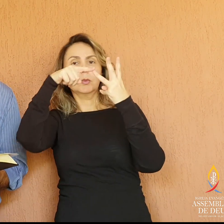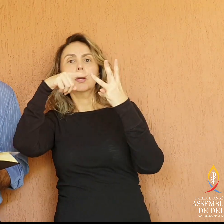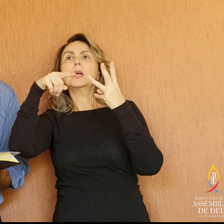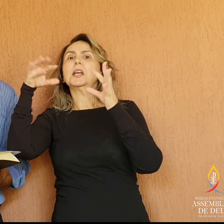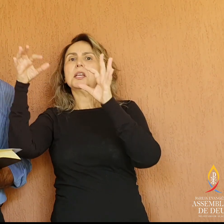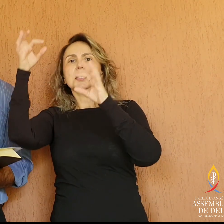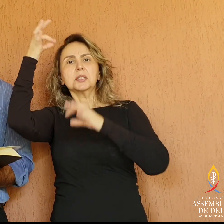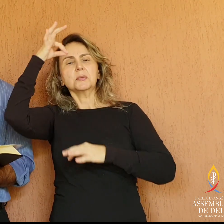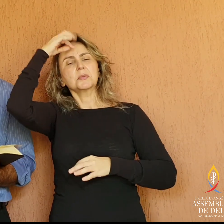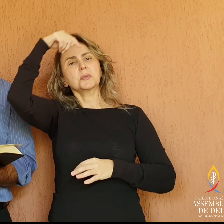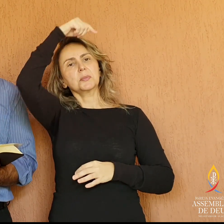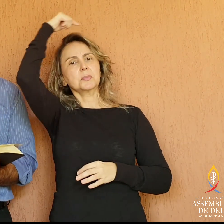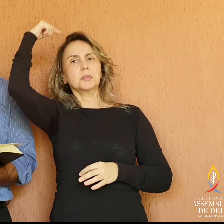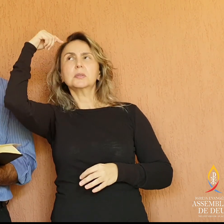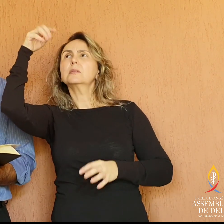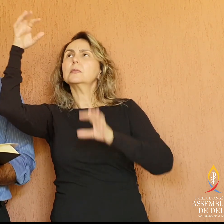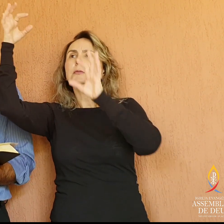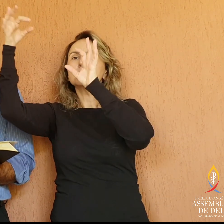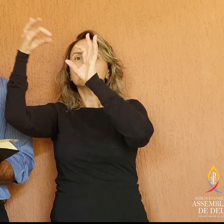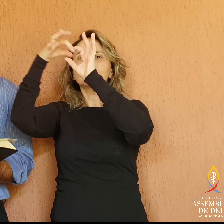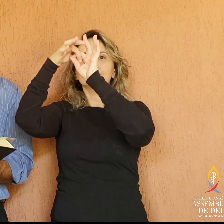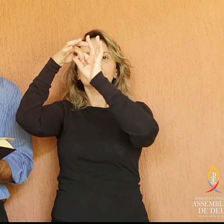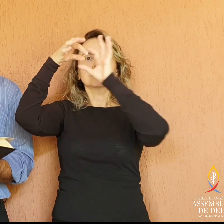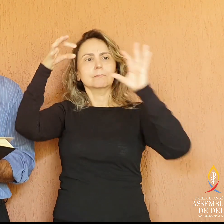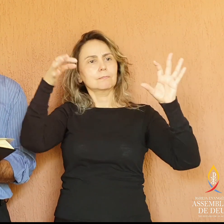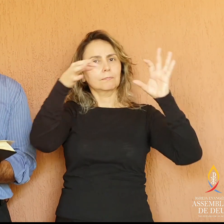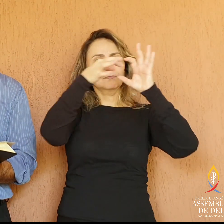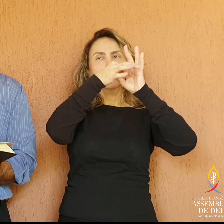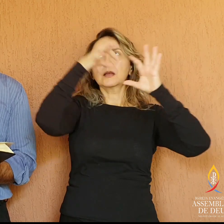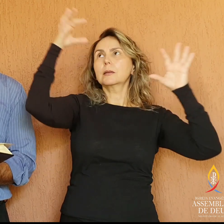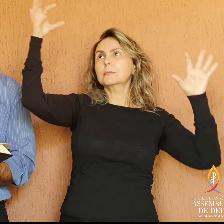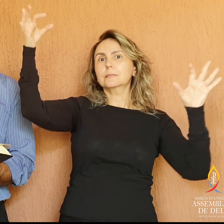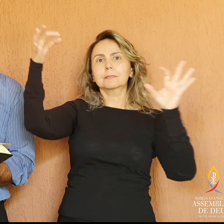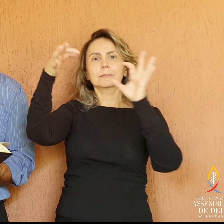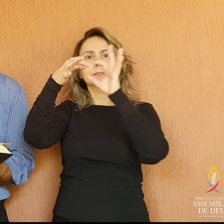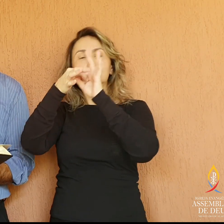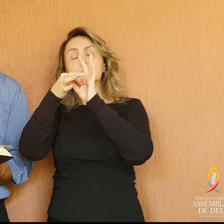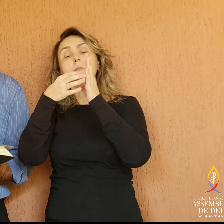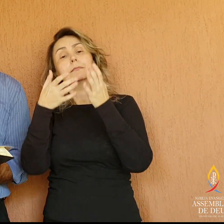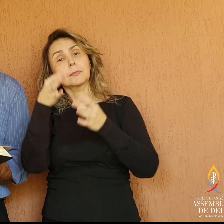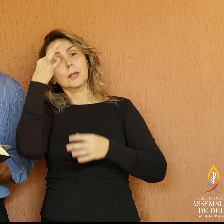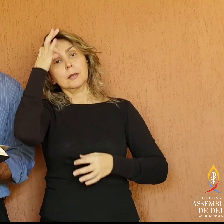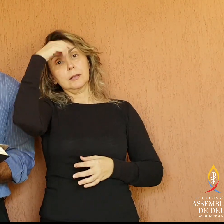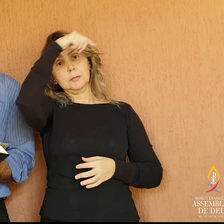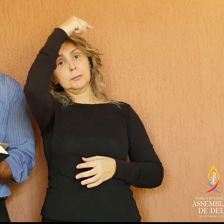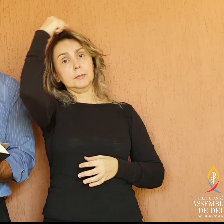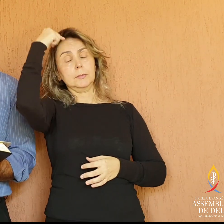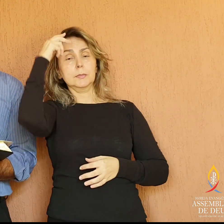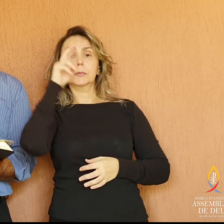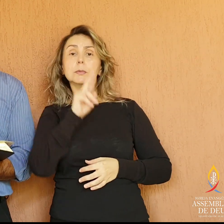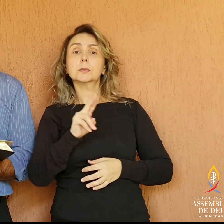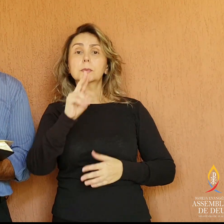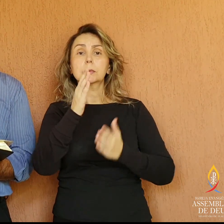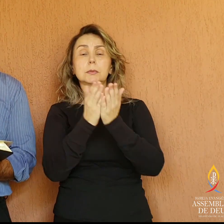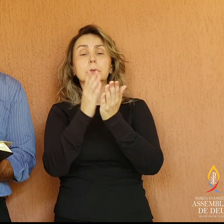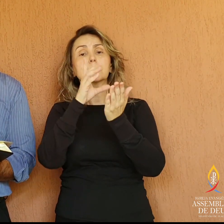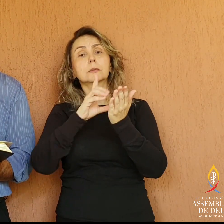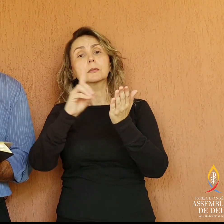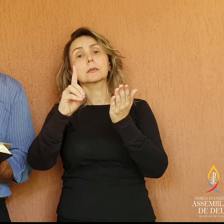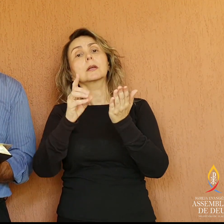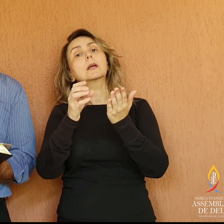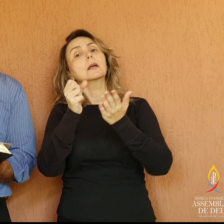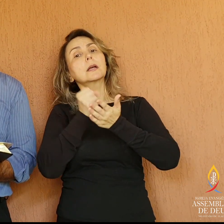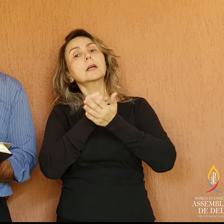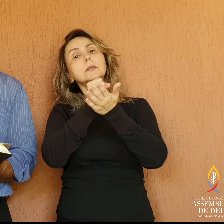item aí, que é o pecado. Então, o Espírito Santo, através da sua palavra, da palavra de Deus, vai nos